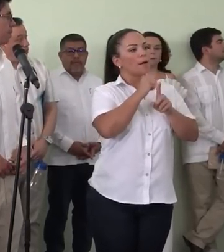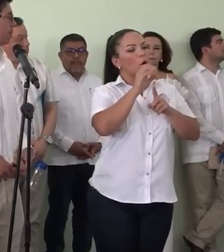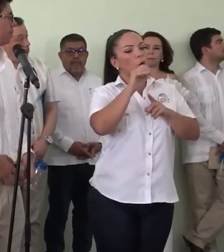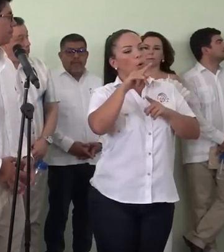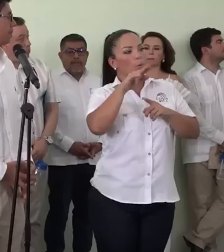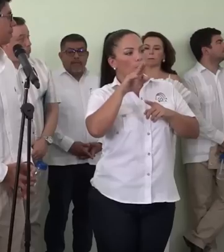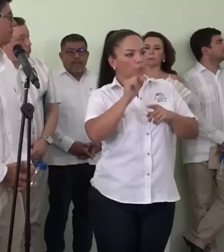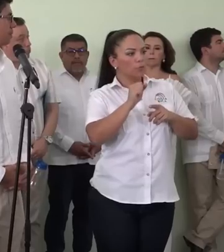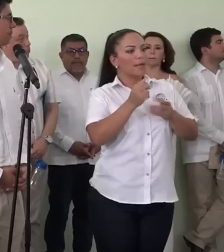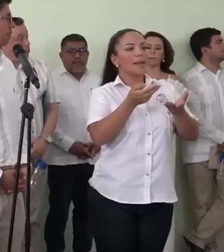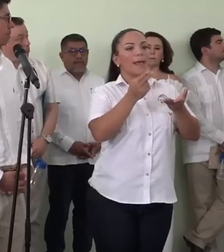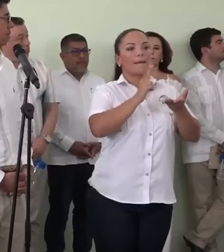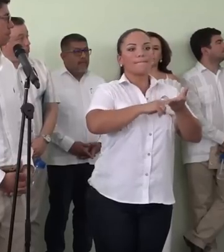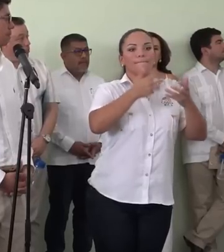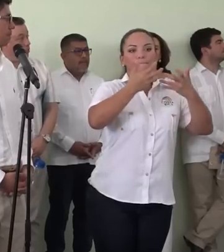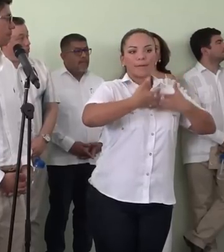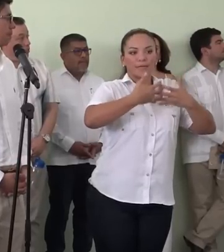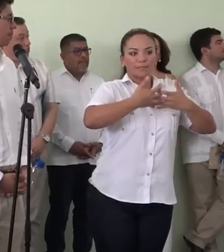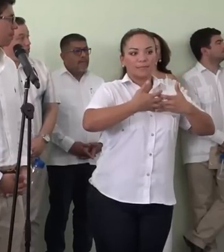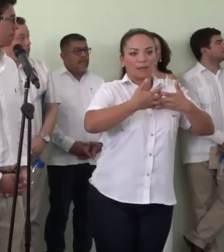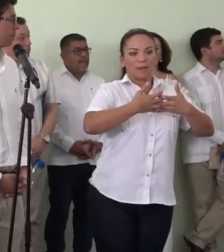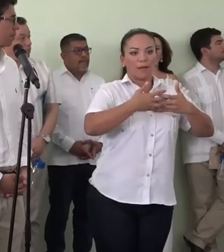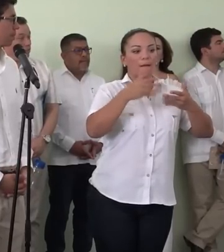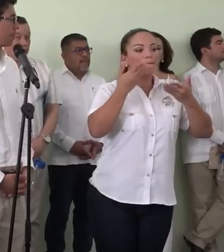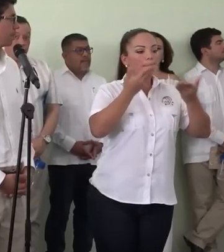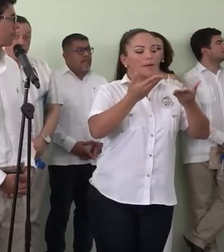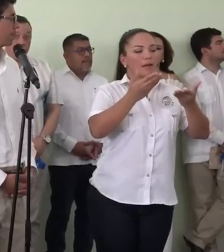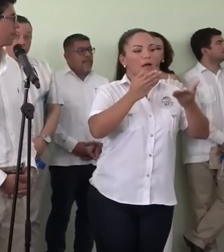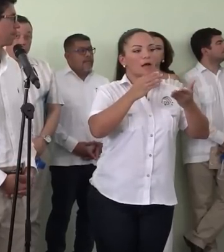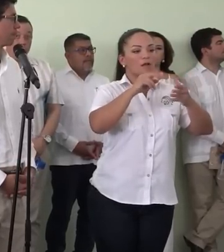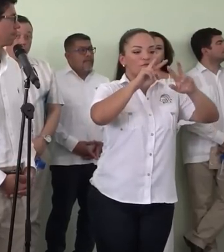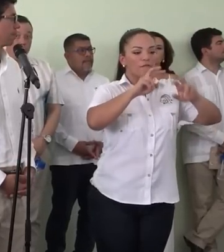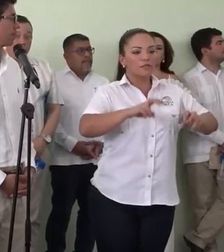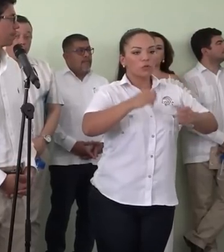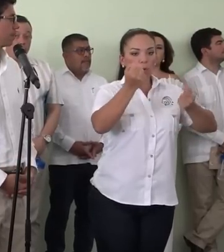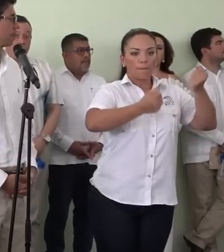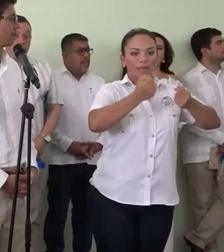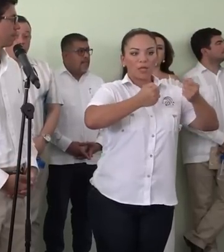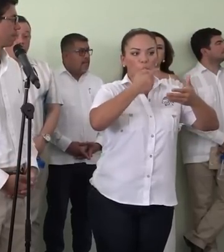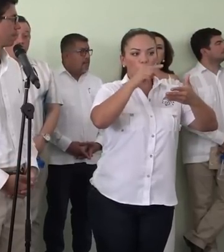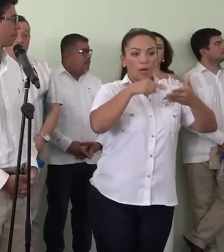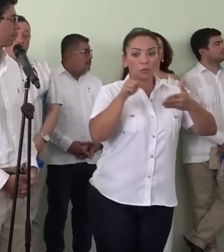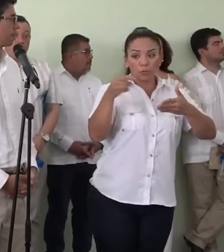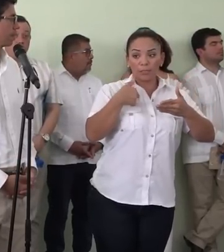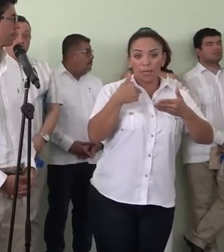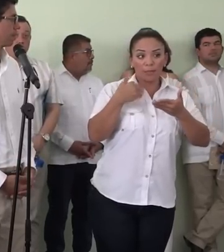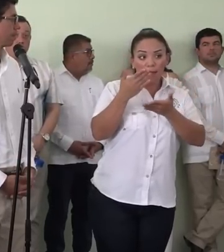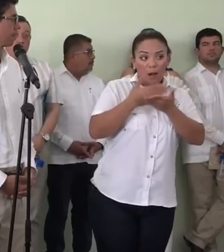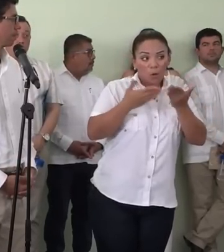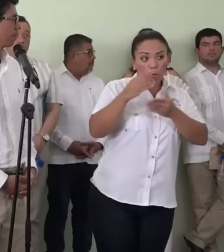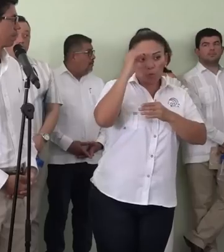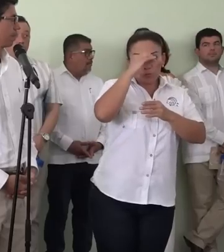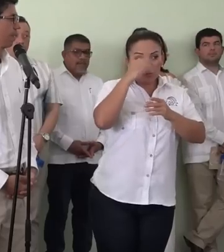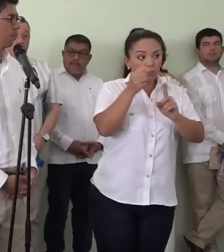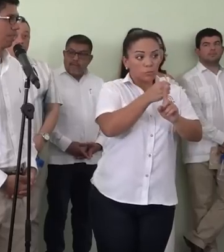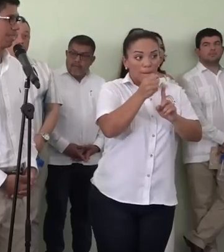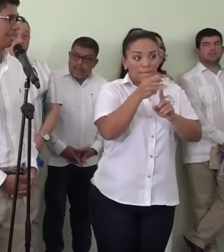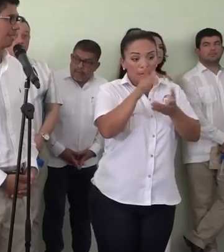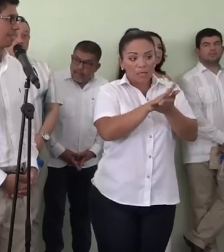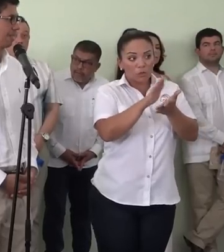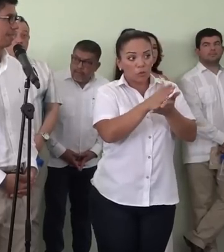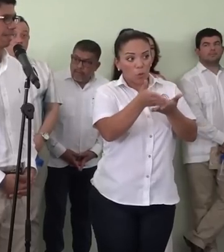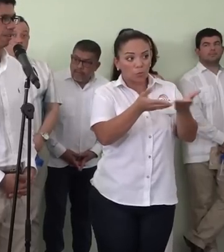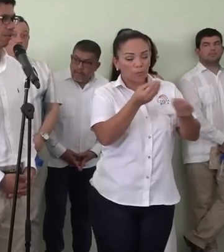empresa que ya se había adjudicado para que dé el servicio de revisión técnica. ¿Tiene usted conocimiento sobre esta apelación y cuál es el criterio que le merece? Buenas tardes.